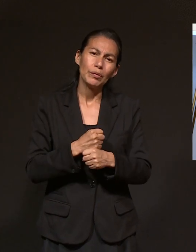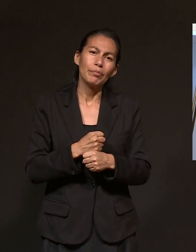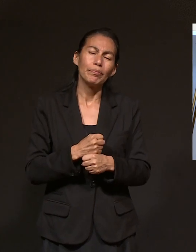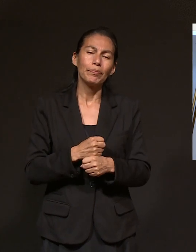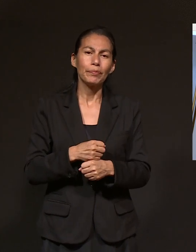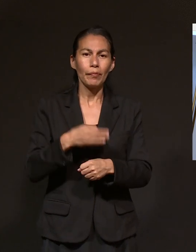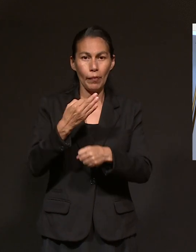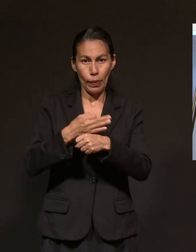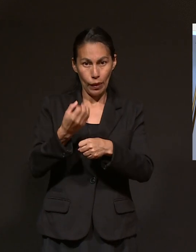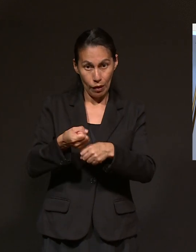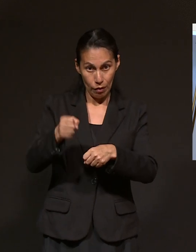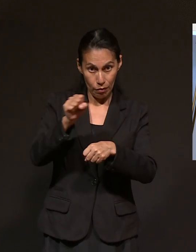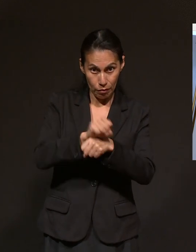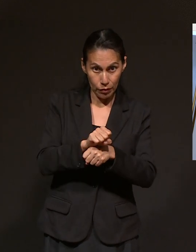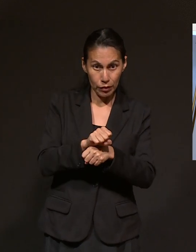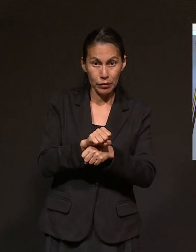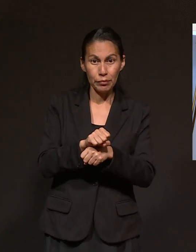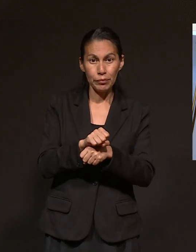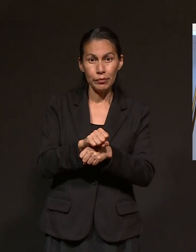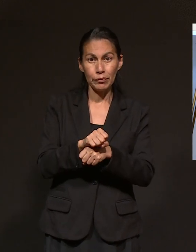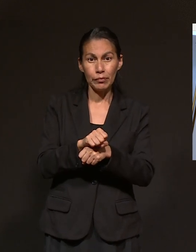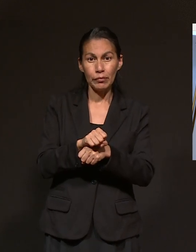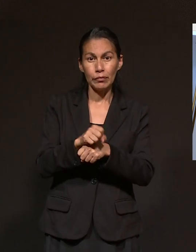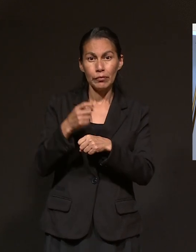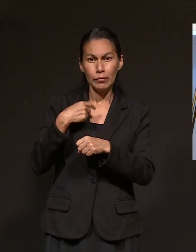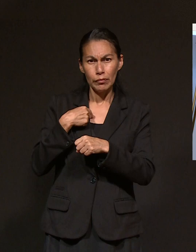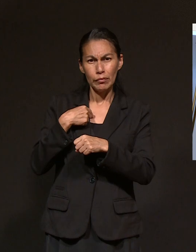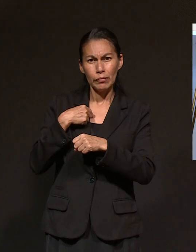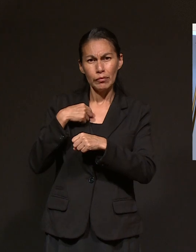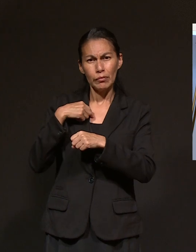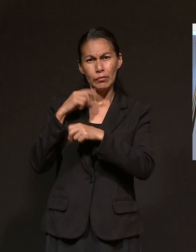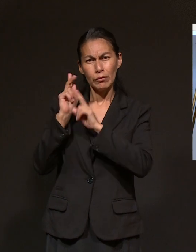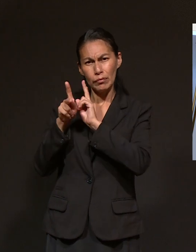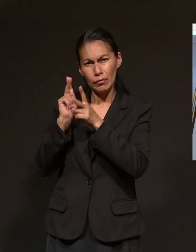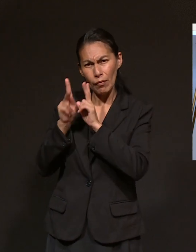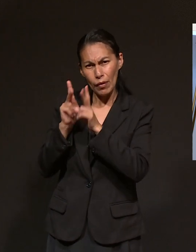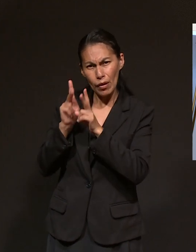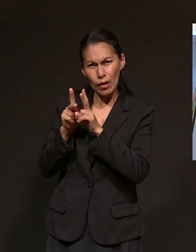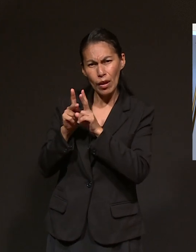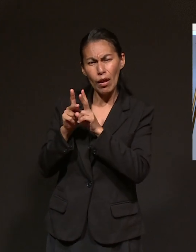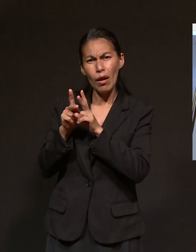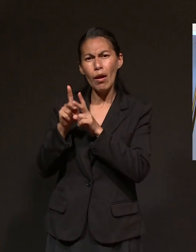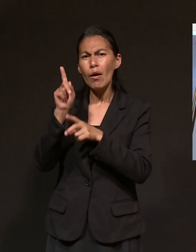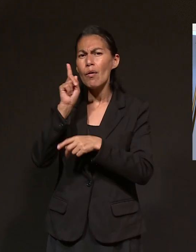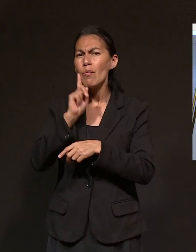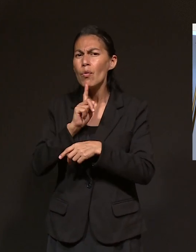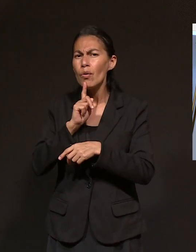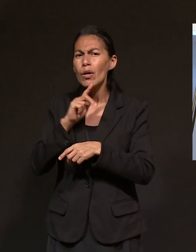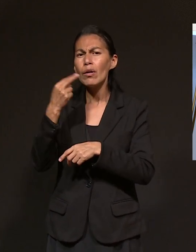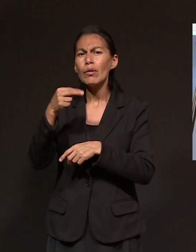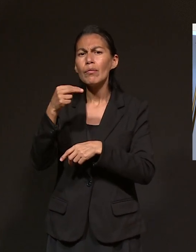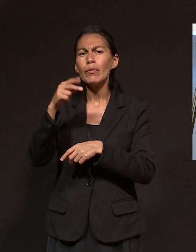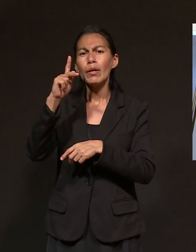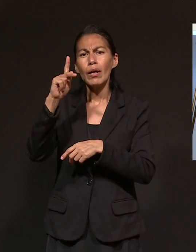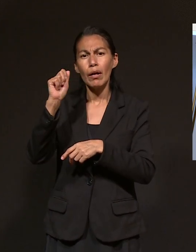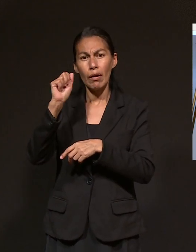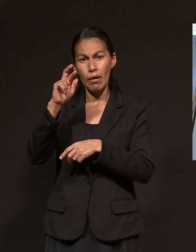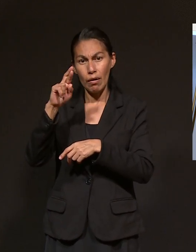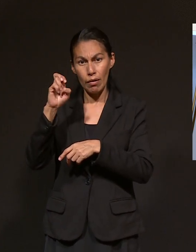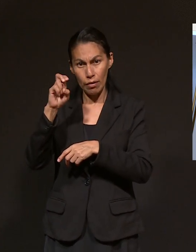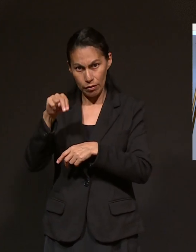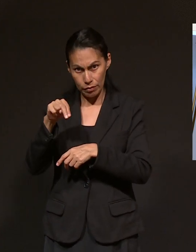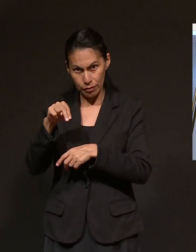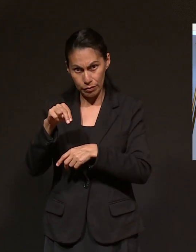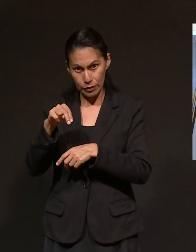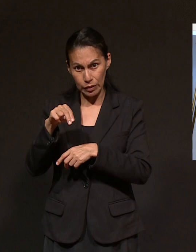guerra Esta semana me comuniqué con una joven que se llama